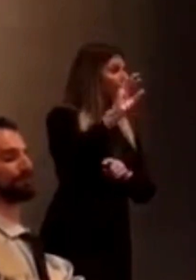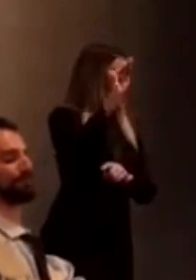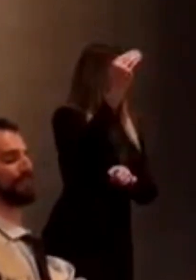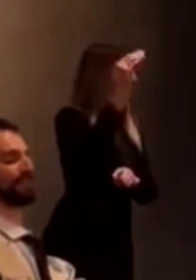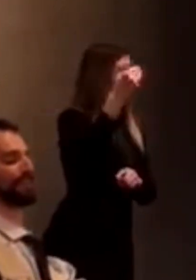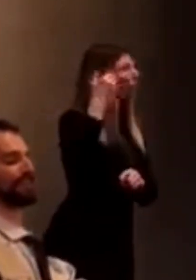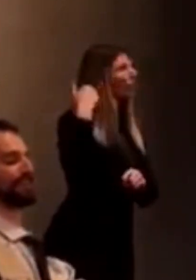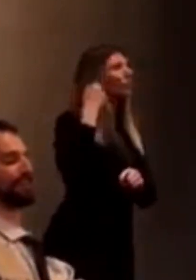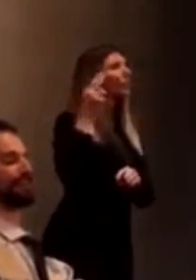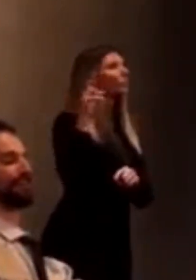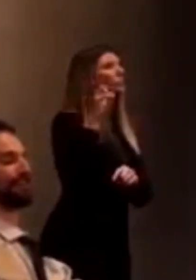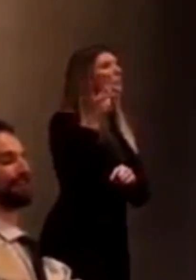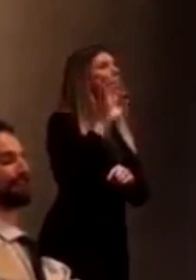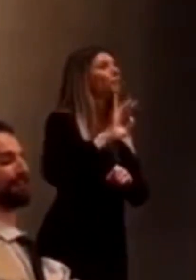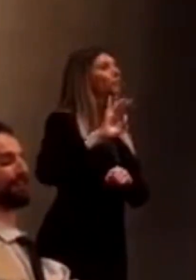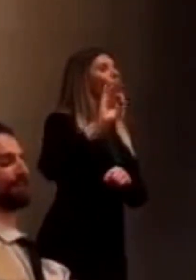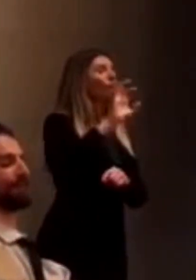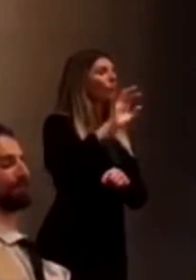Κοινοβούλιο.